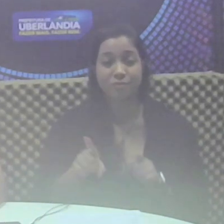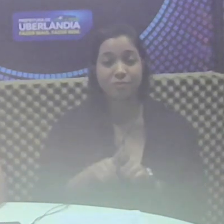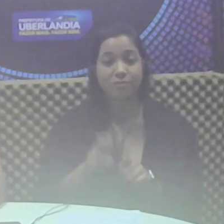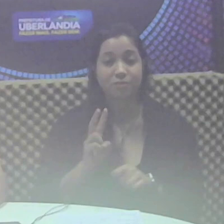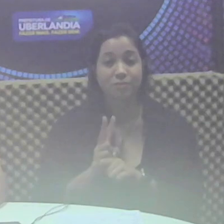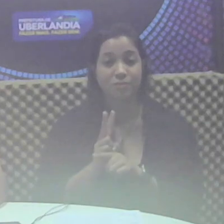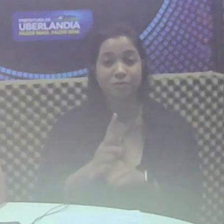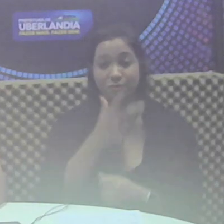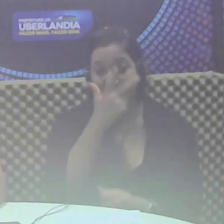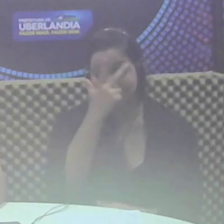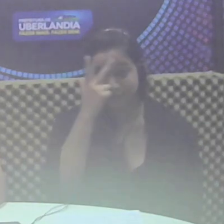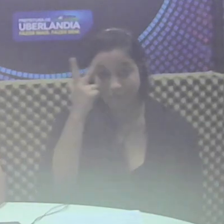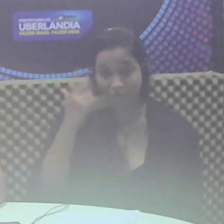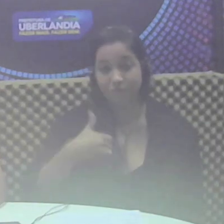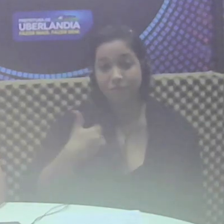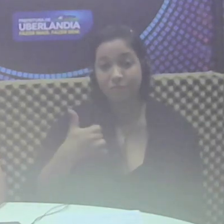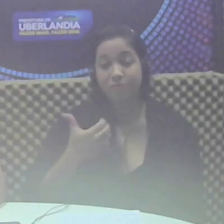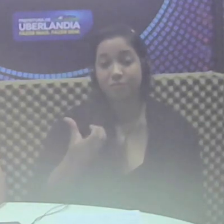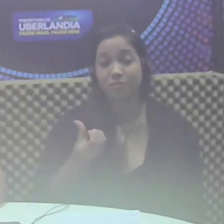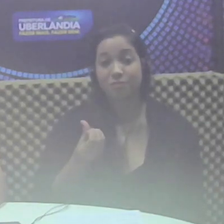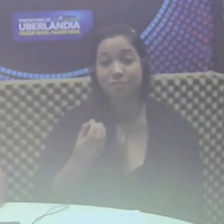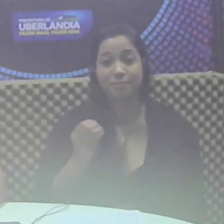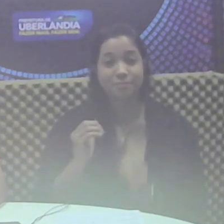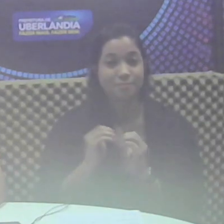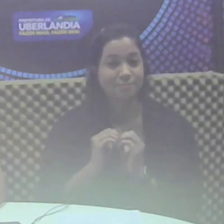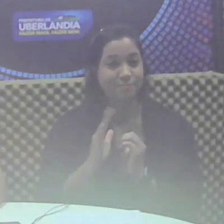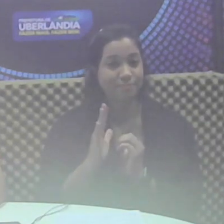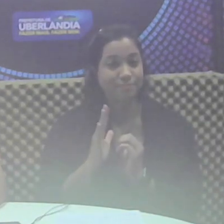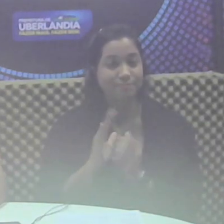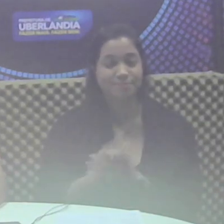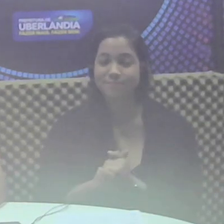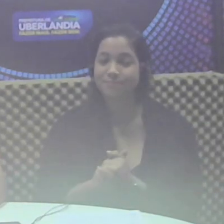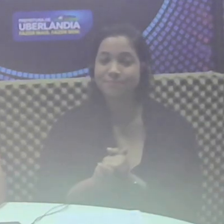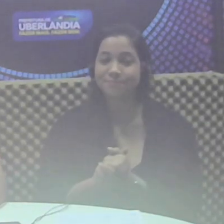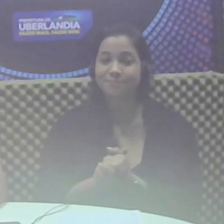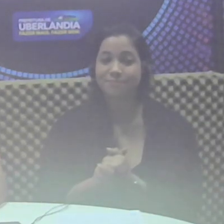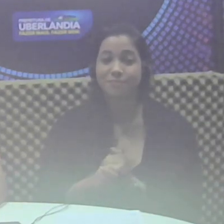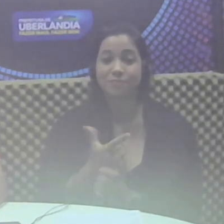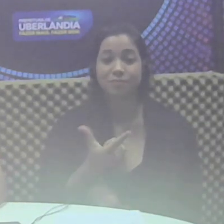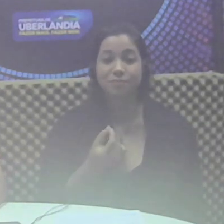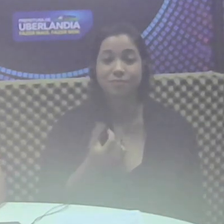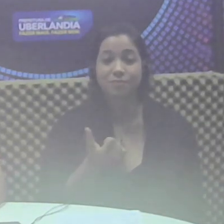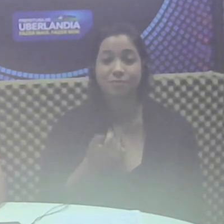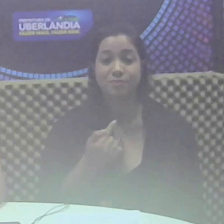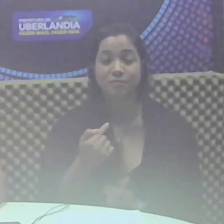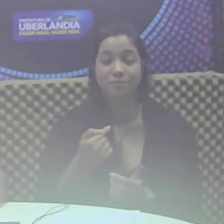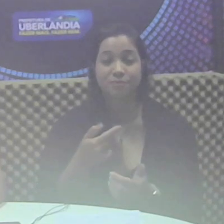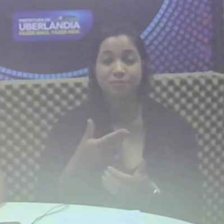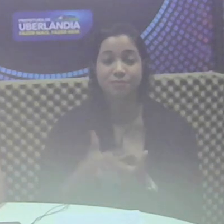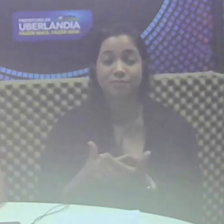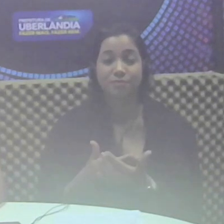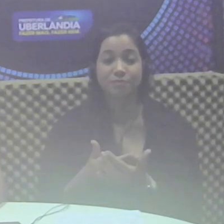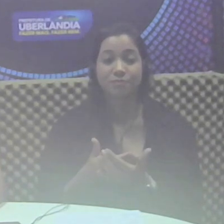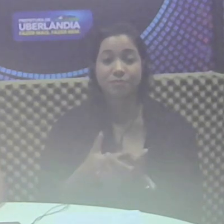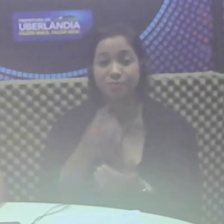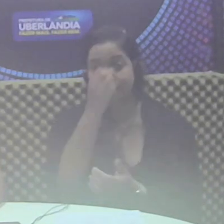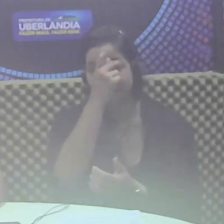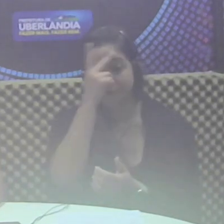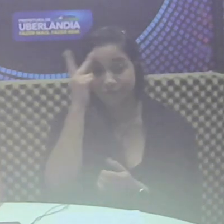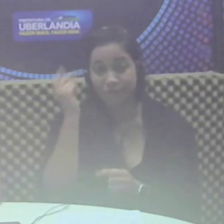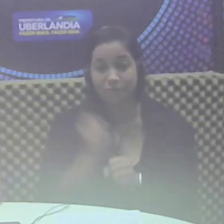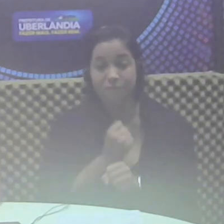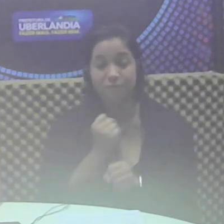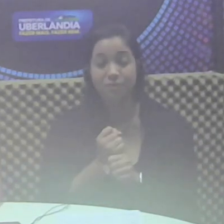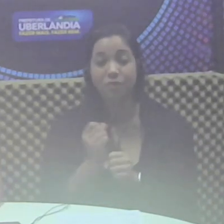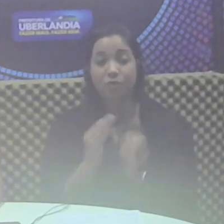Uberlândia também cuida de outros jovens de mais de 60 anos. De 2017 para cá, a prefeitura construiu um